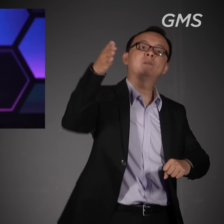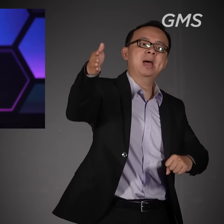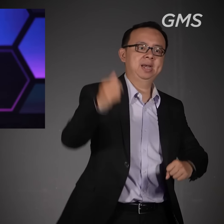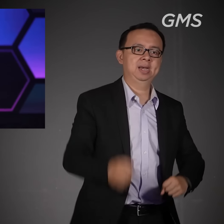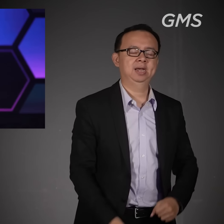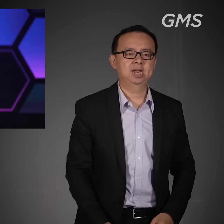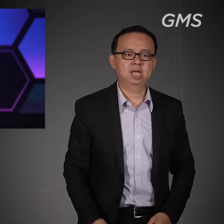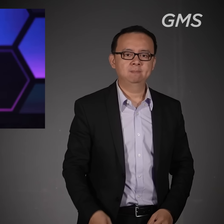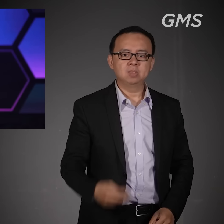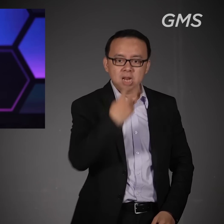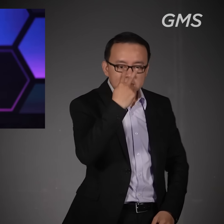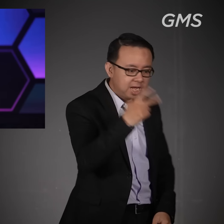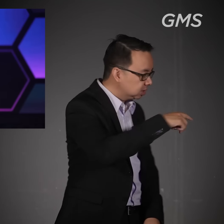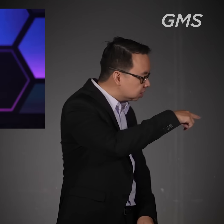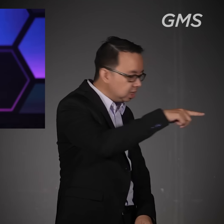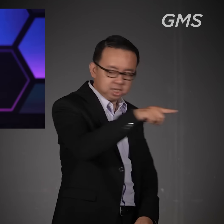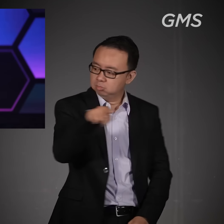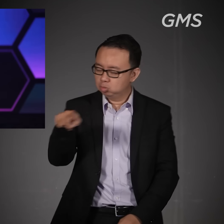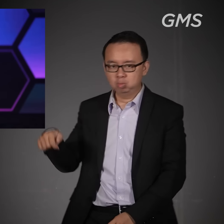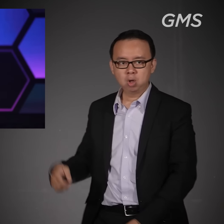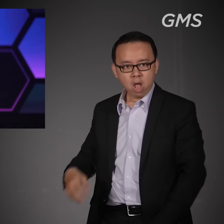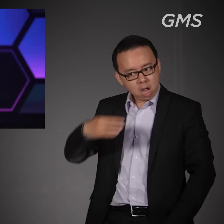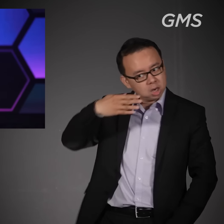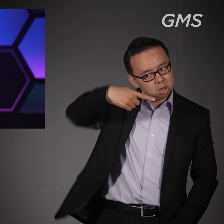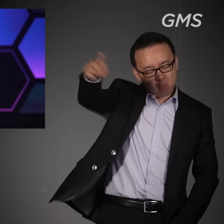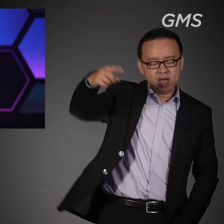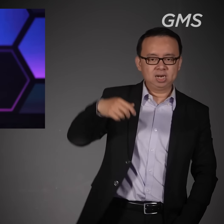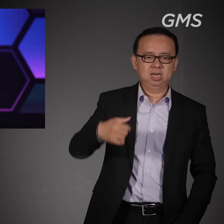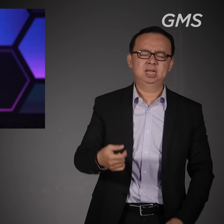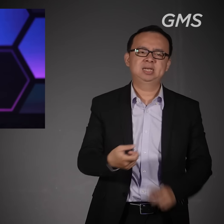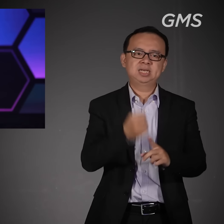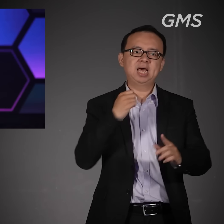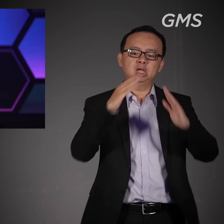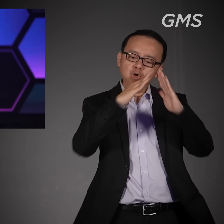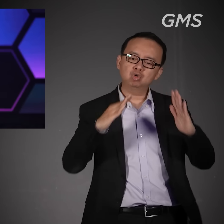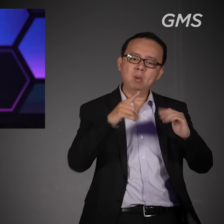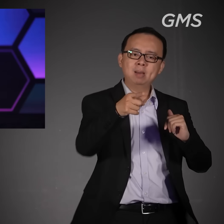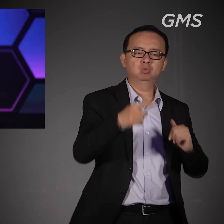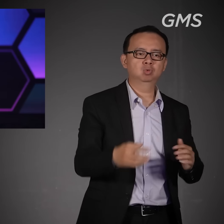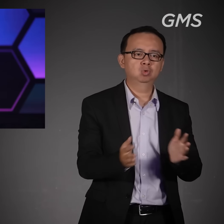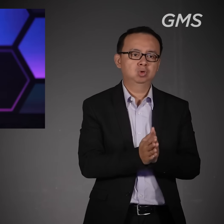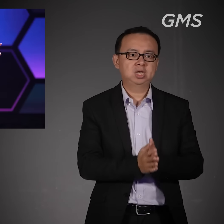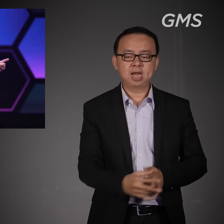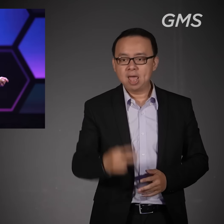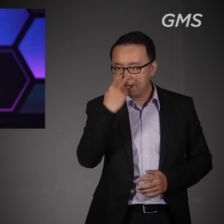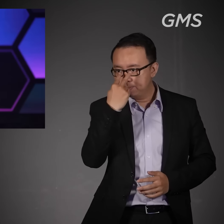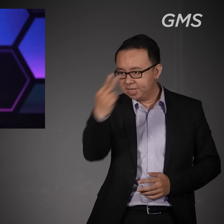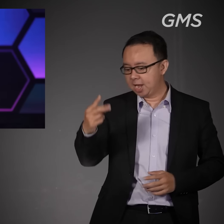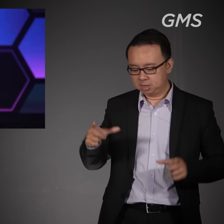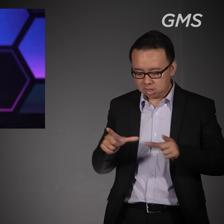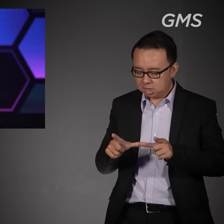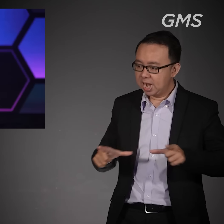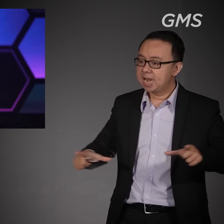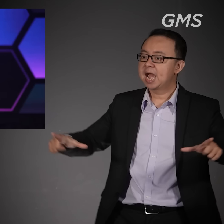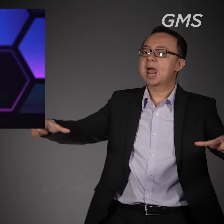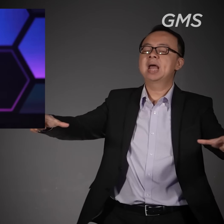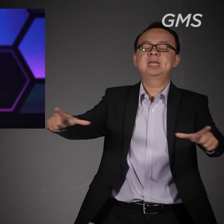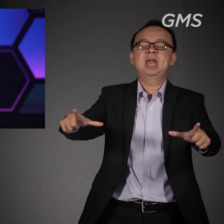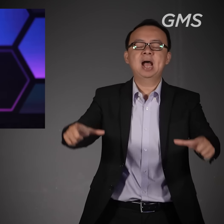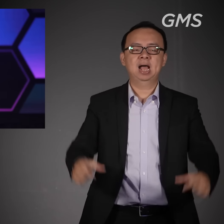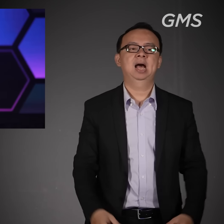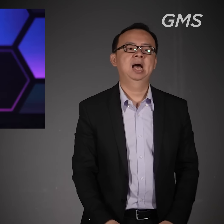Lihatlah sekelilingmu. Keluar dari guamu. Dan pandanglah ladang-ladang yang sudah menguning. Kalau